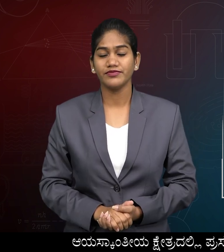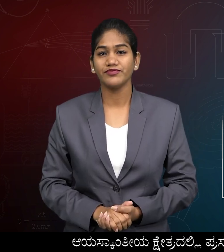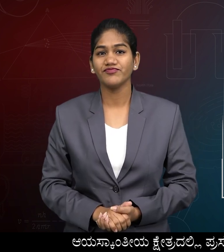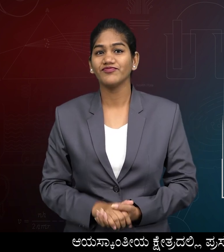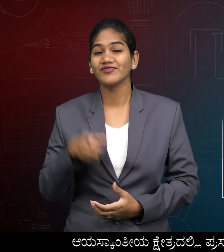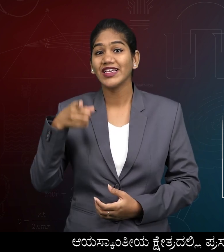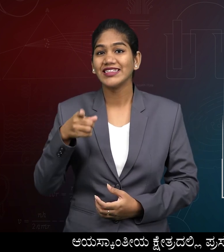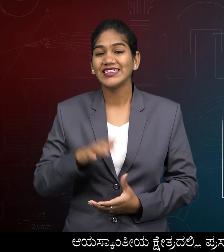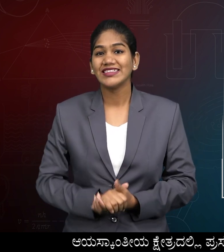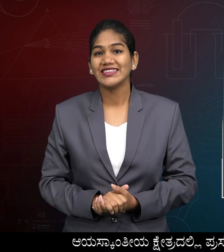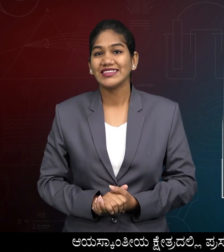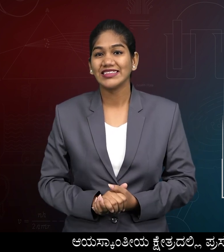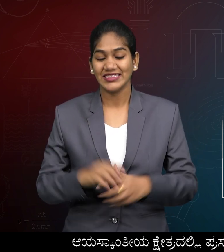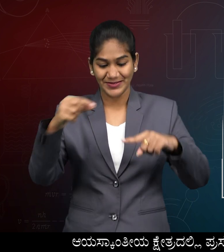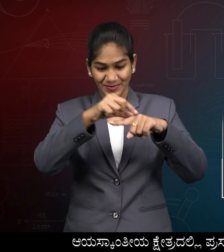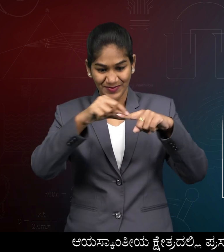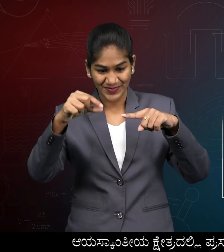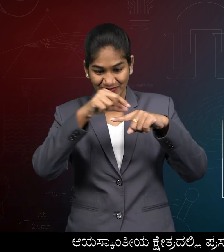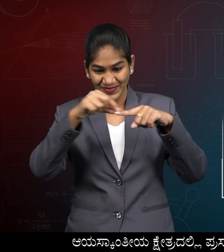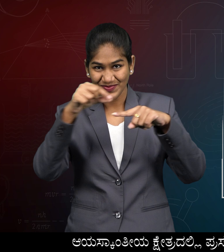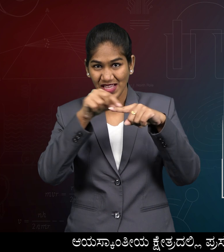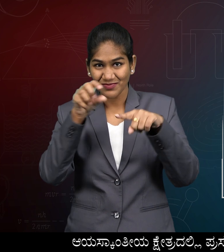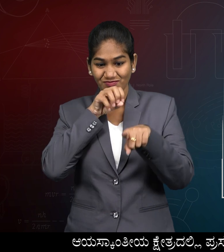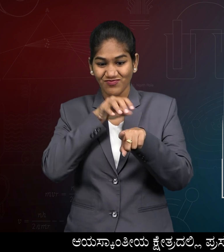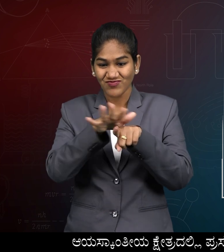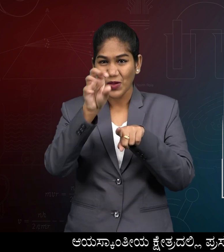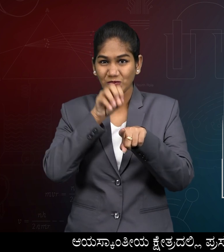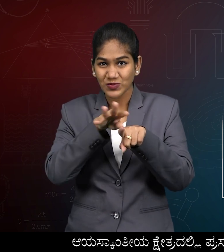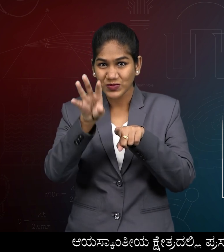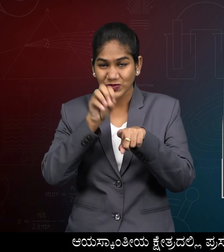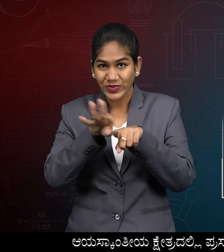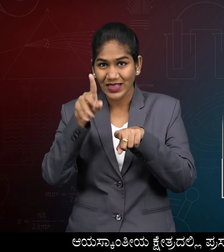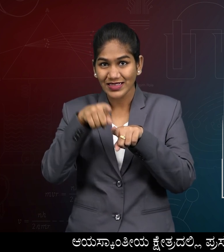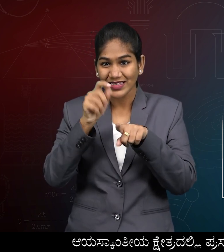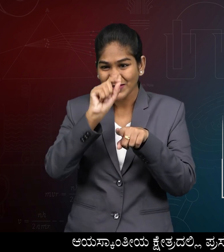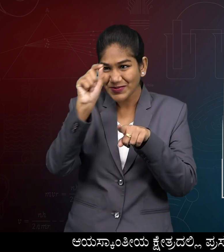ಆಯಸ್ಕಾಂತೀಯ ಕ್ಷೇತ್ರದಲ್ಲಿ ಪ್ರಸ್ತುತ ಸಾಗಿಸುವ ವಾಹಕದ ಮೇಲೆ ಬಲವಂತವಾಗಿ